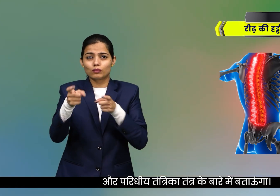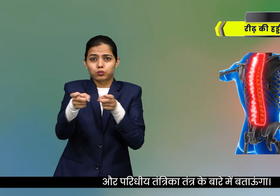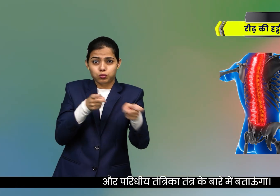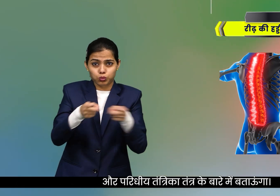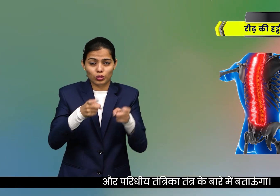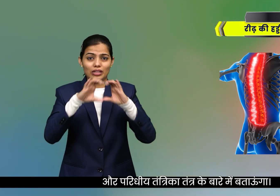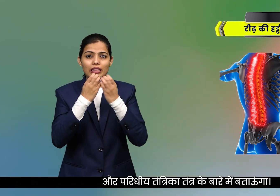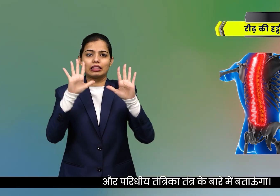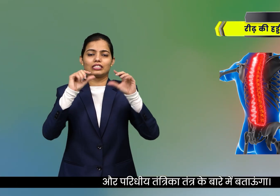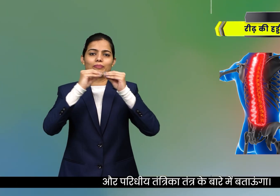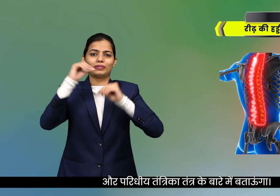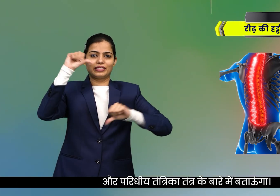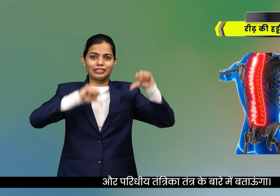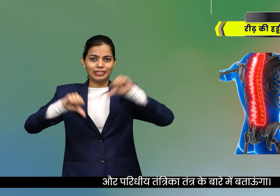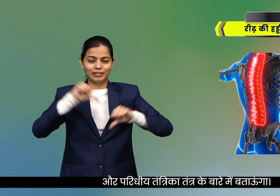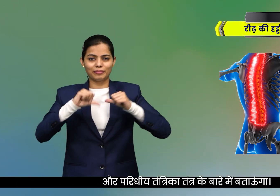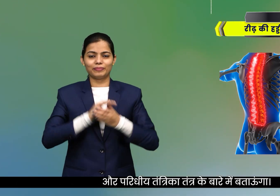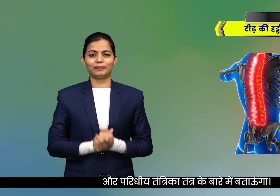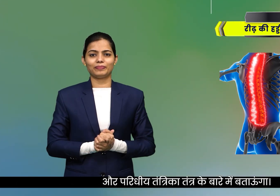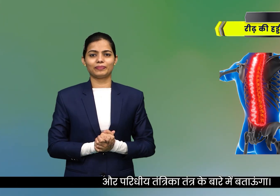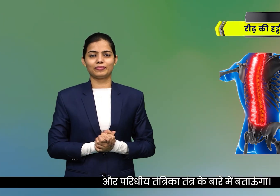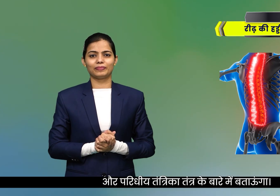के बारे में बताऊंगी।